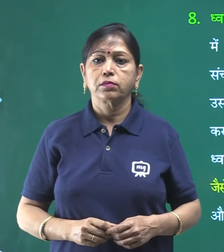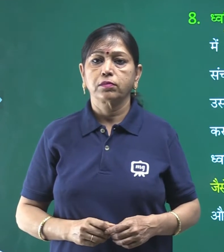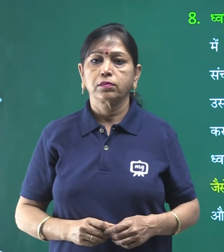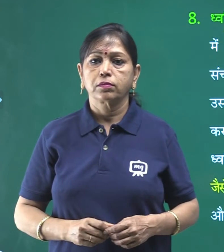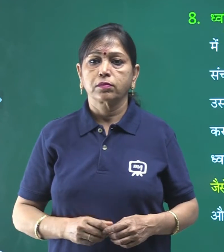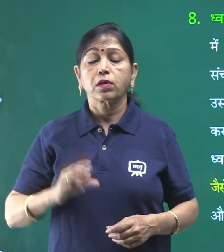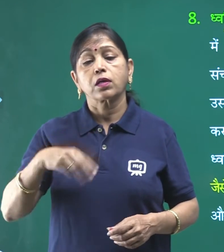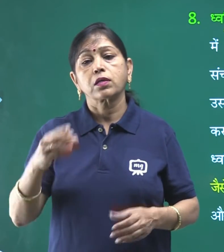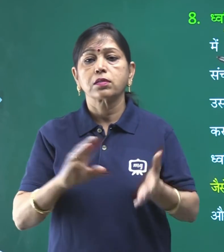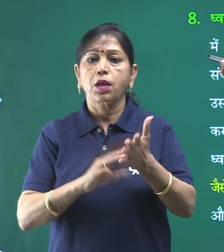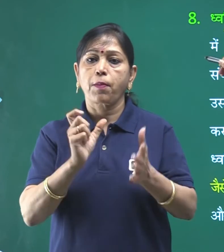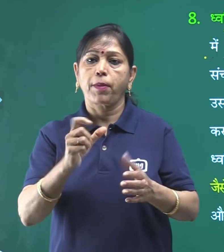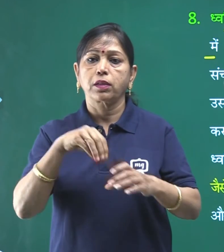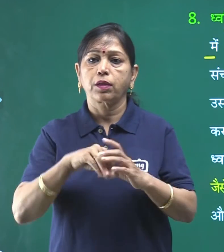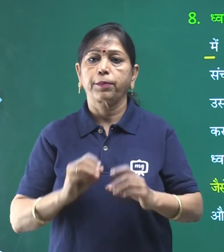किसी माध्यम में